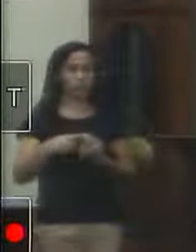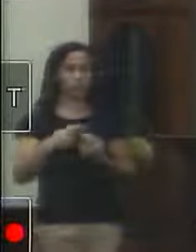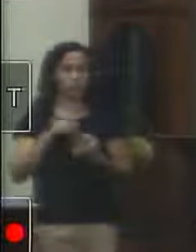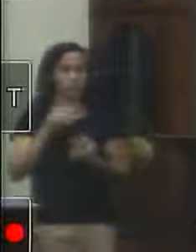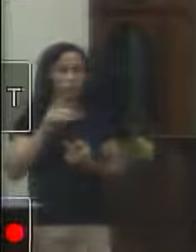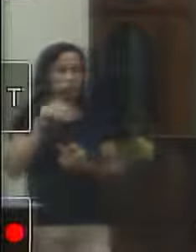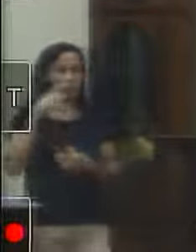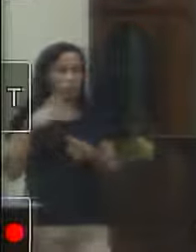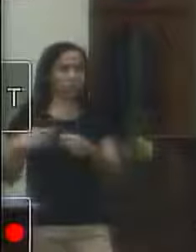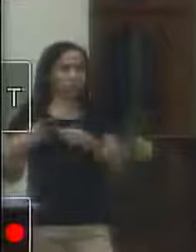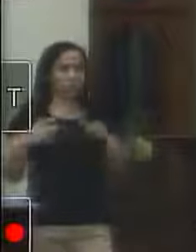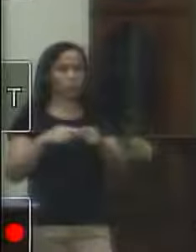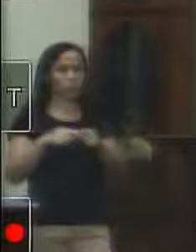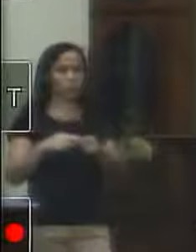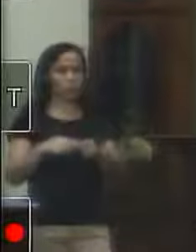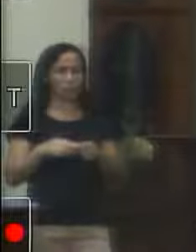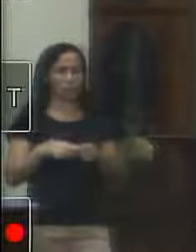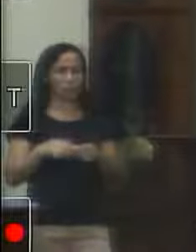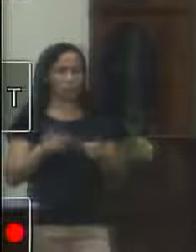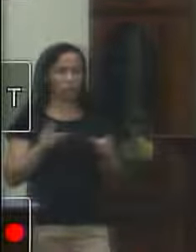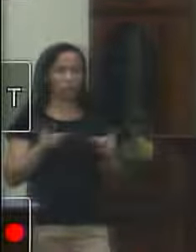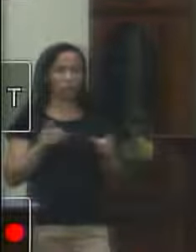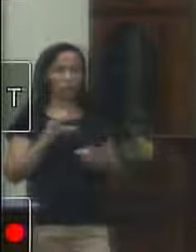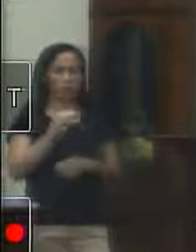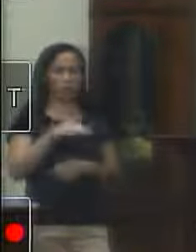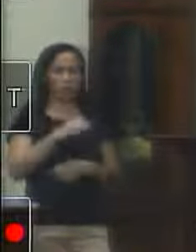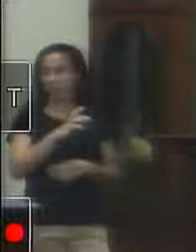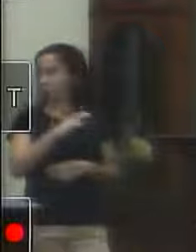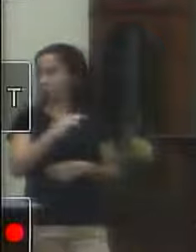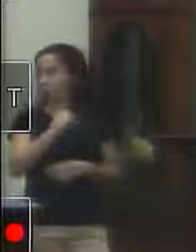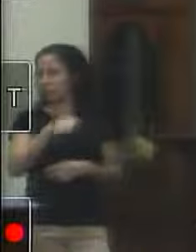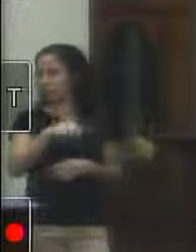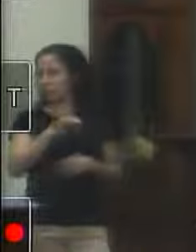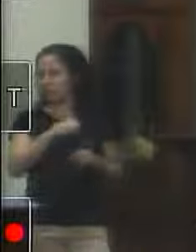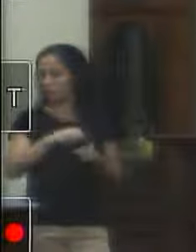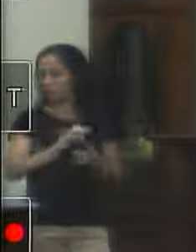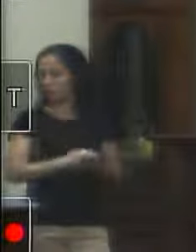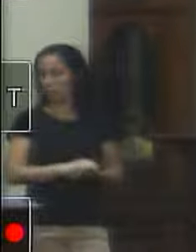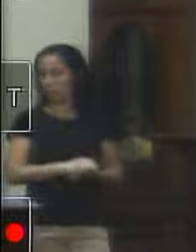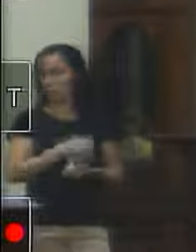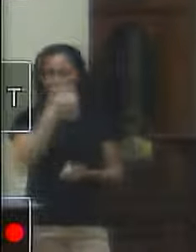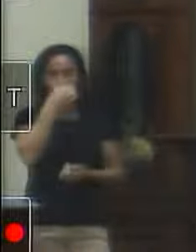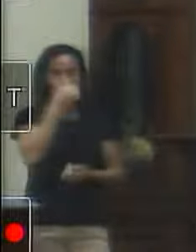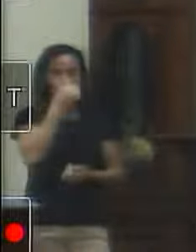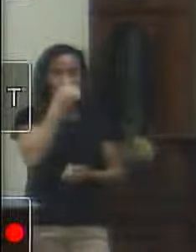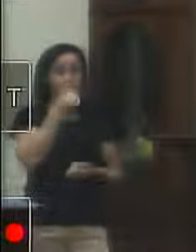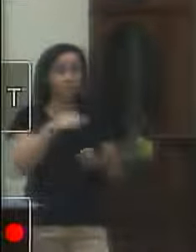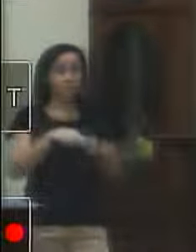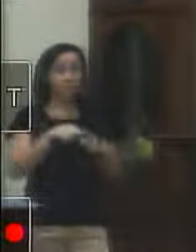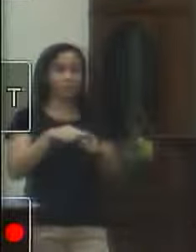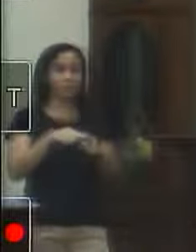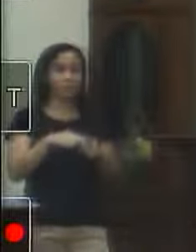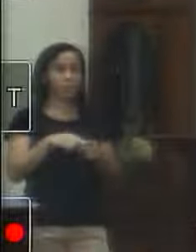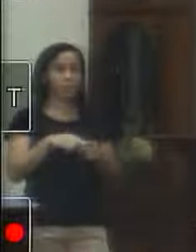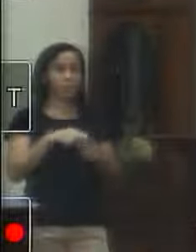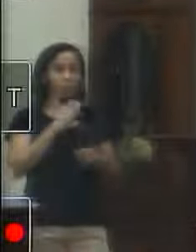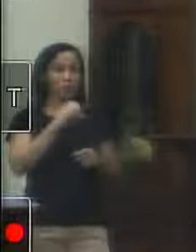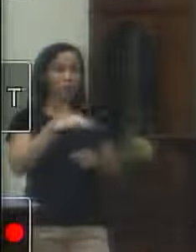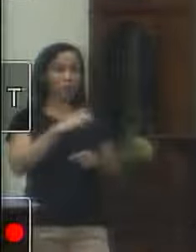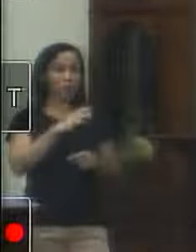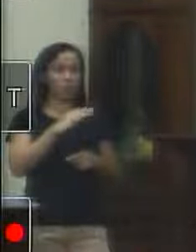somente alguns comerciantes foram autuados, né? E comerciantes esses de conservatório